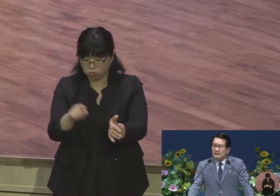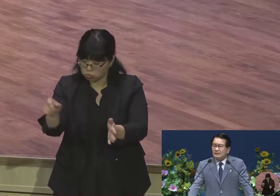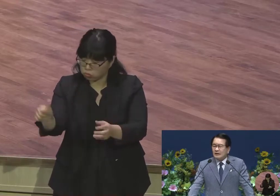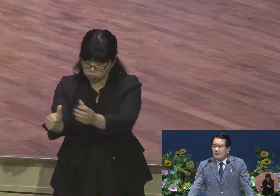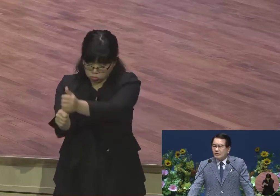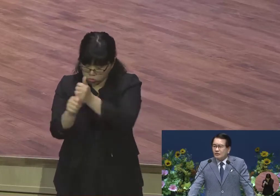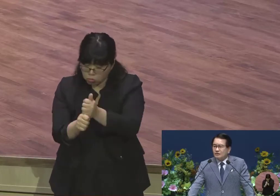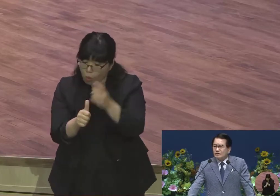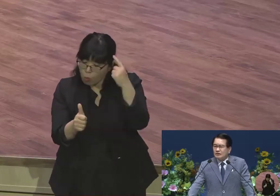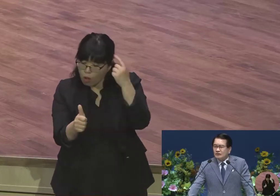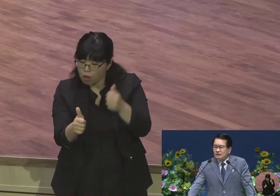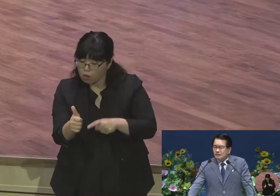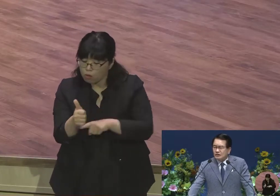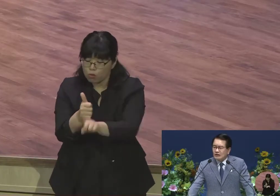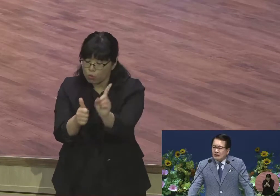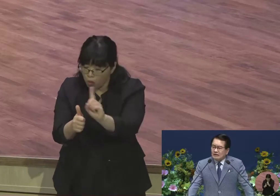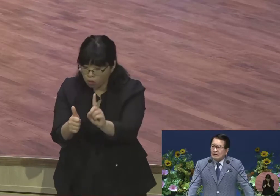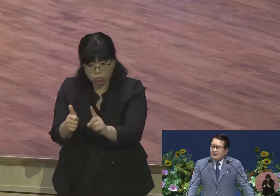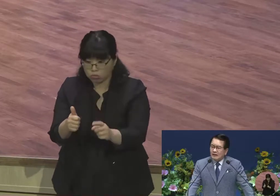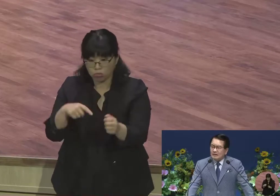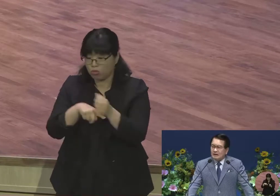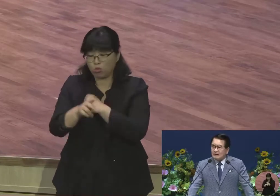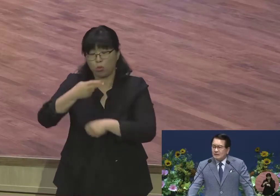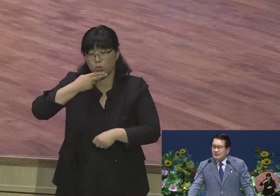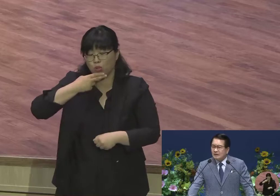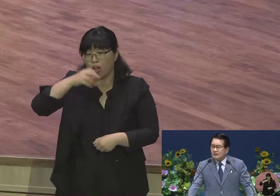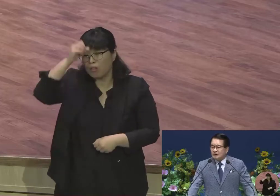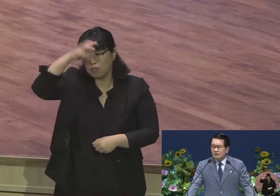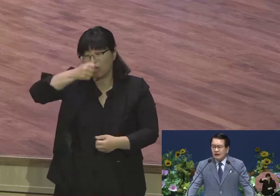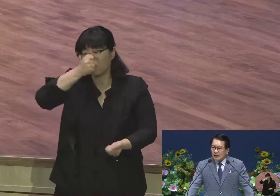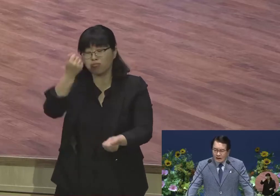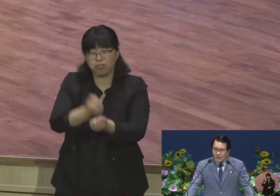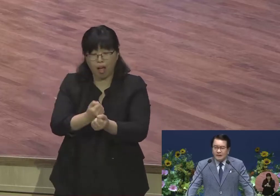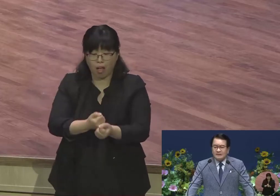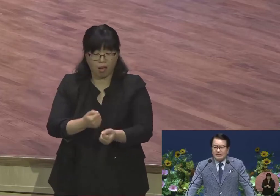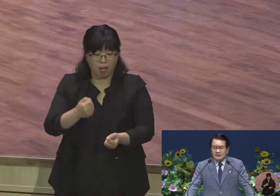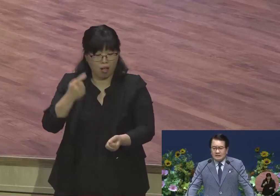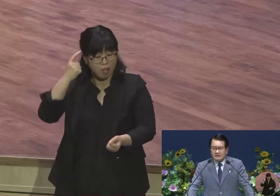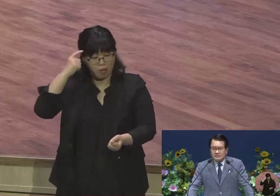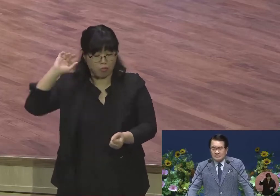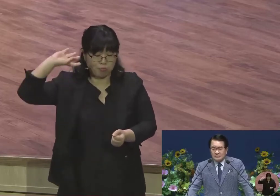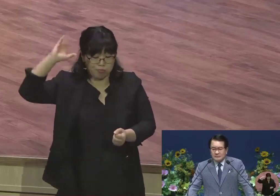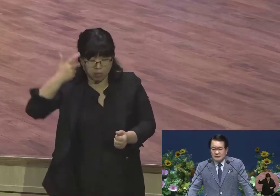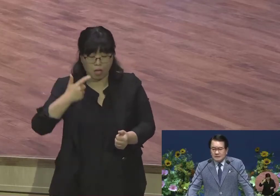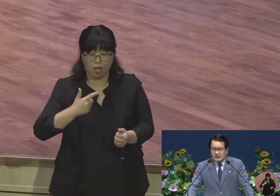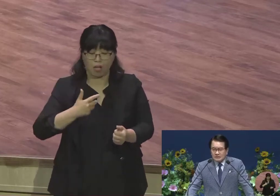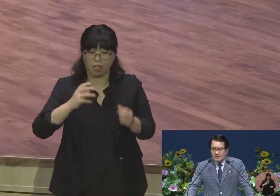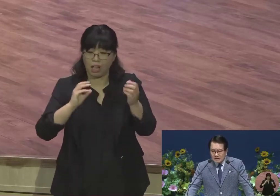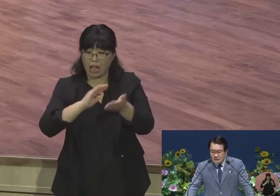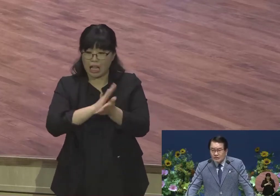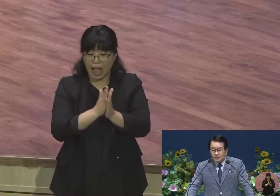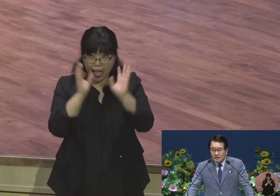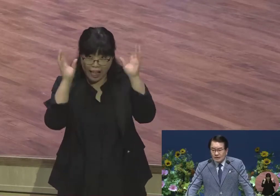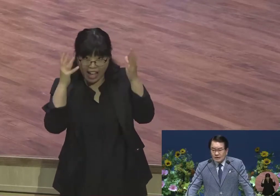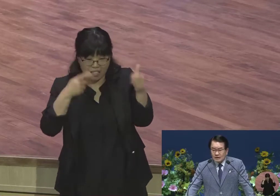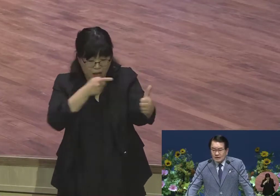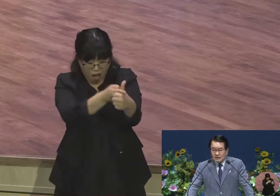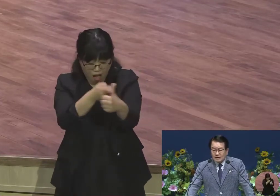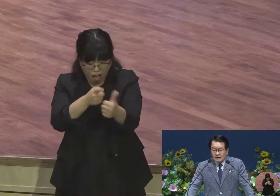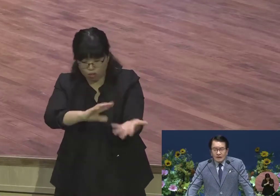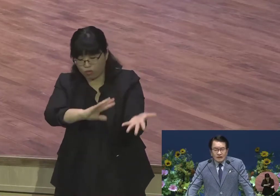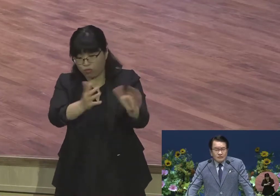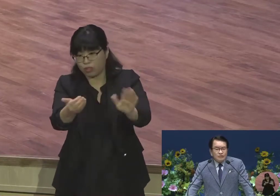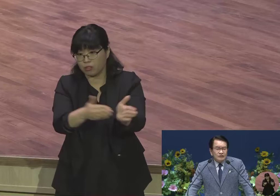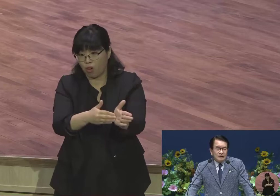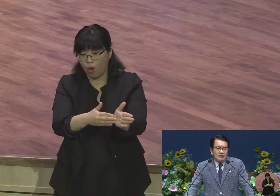많은 약들이 많이 나오고 육신적인 치유는 의학이 발전하지마. 영적 치유는 하나도 발전이 안 돼 있어요. 사실은 영적 존재인데.